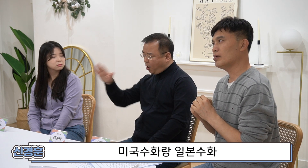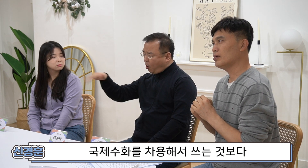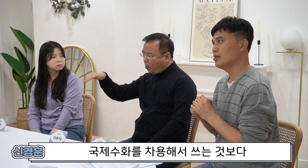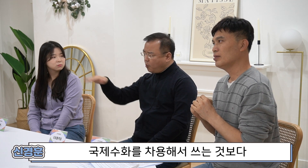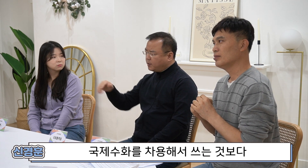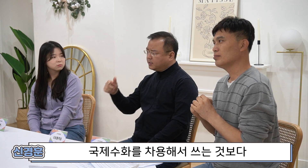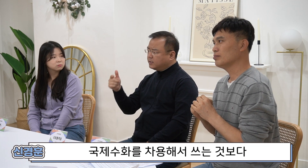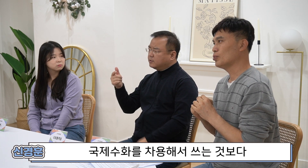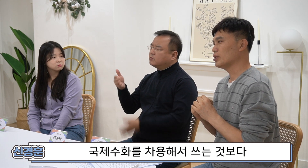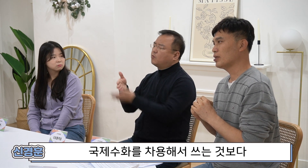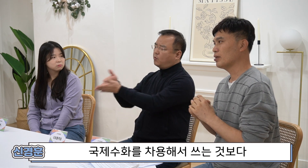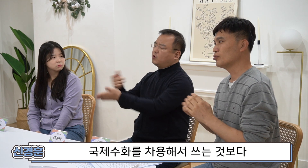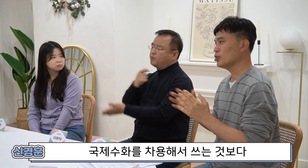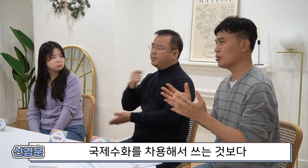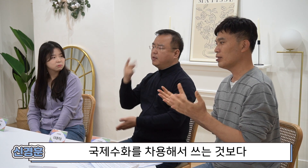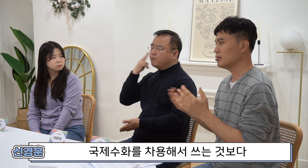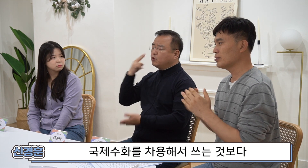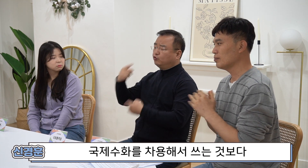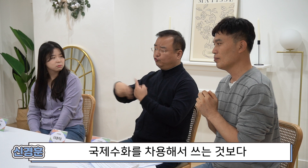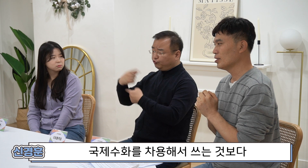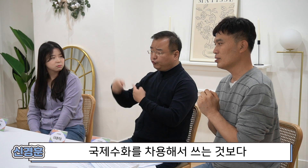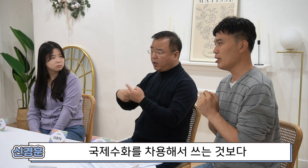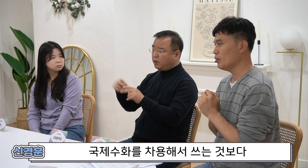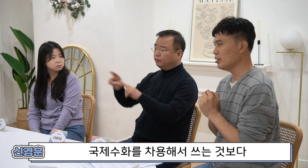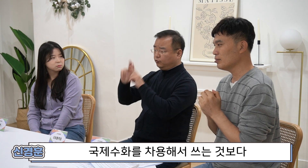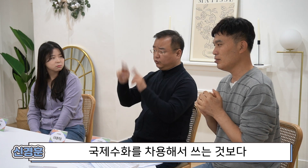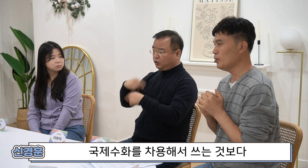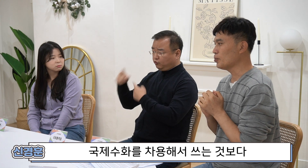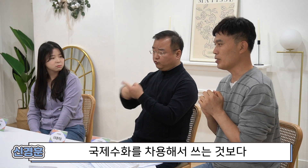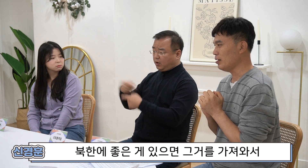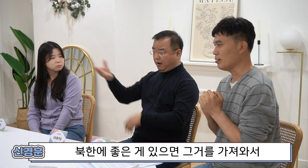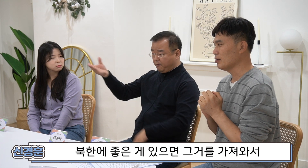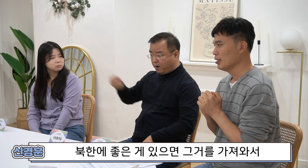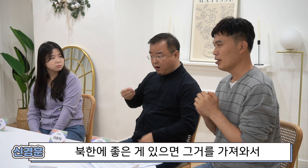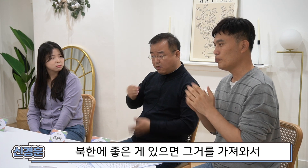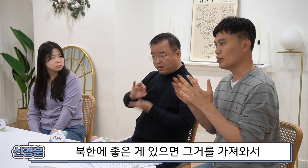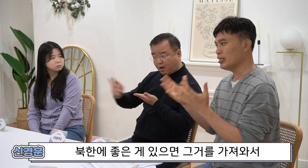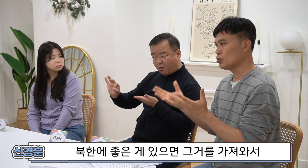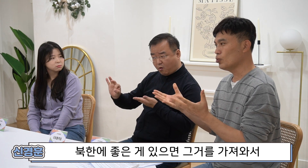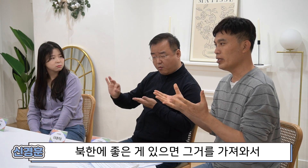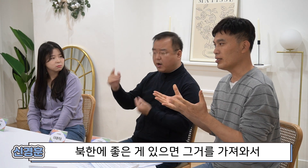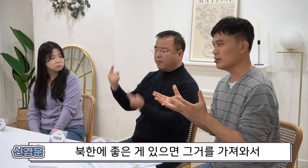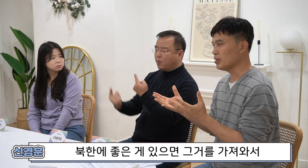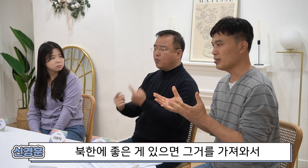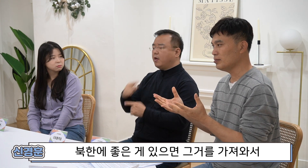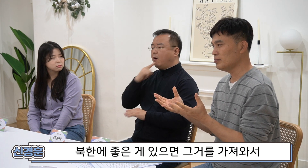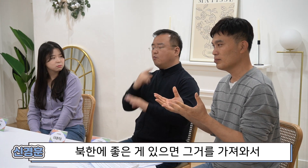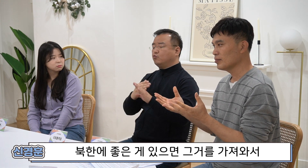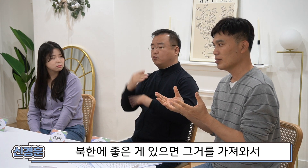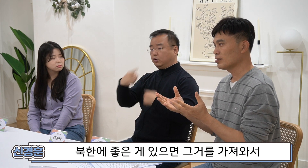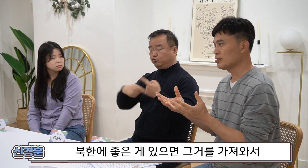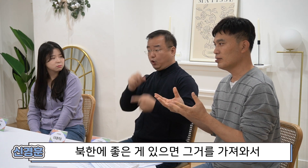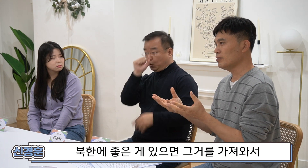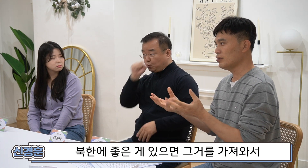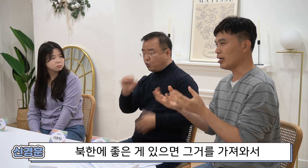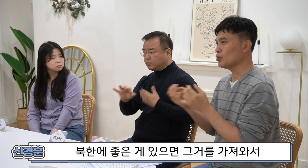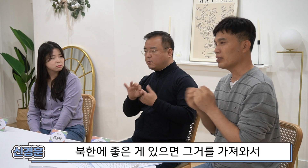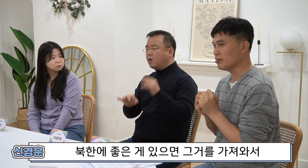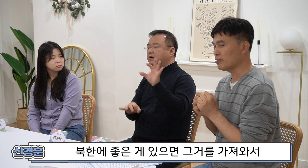수화 이렇게 국제 수화를 차용해서 쓰는 것보다 북한에 좋은 게 있으면은 그거를